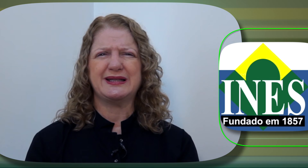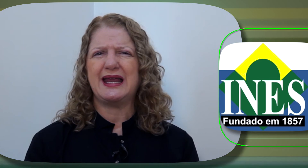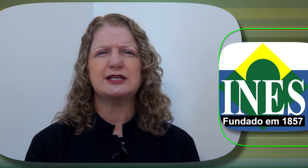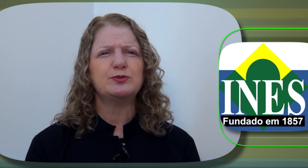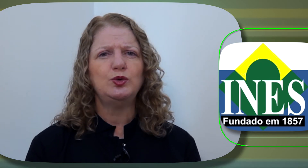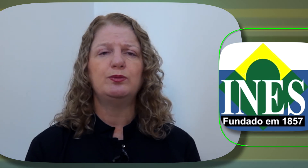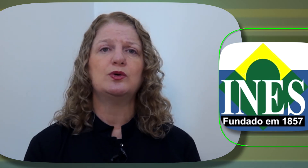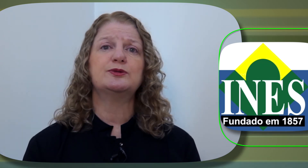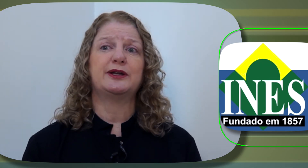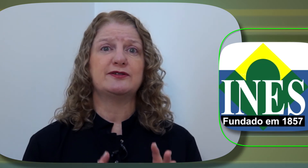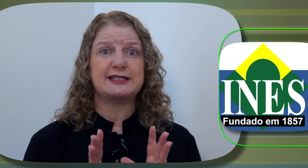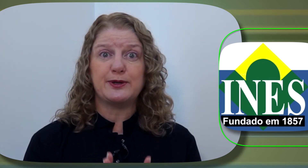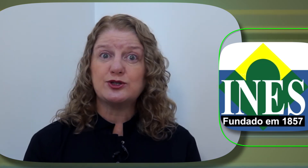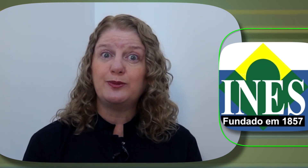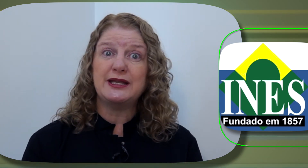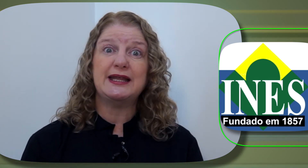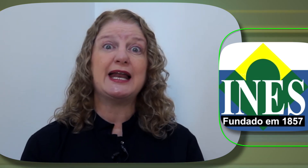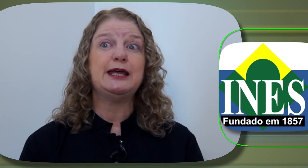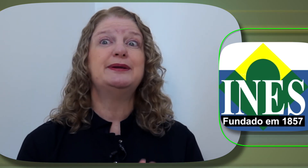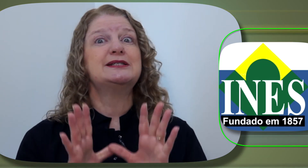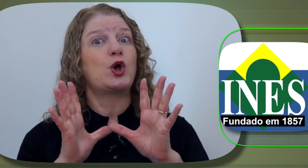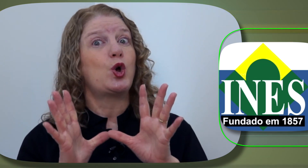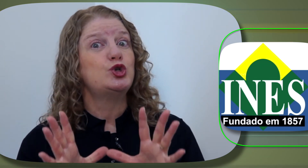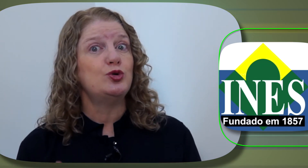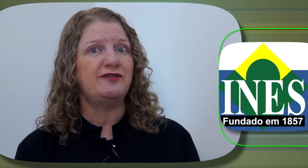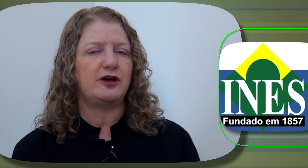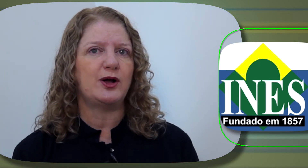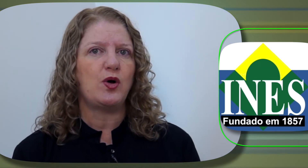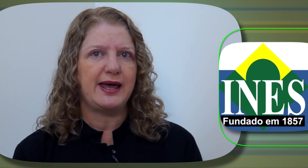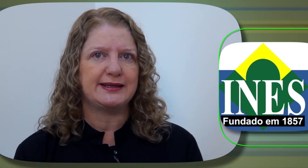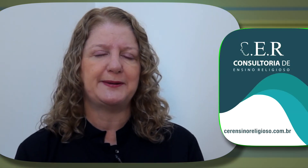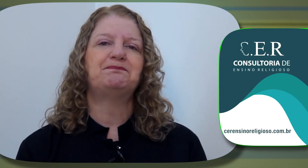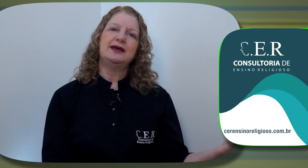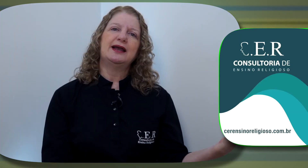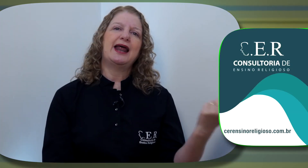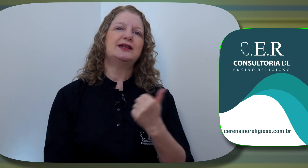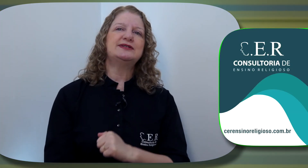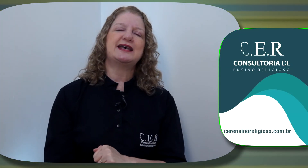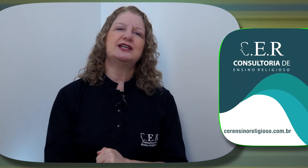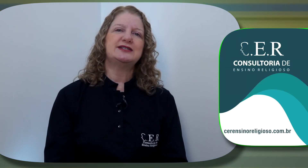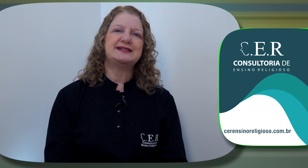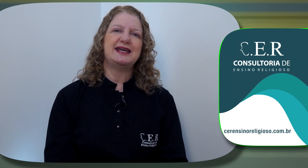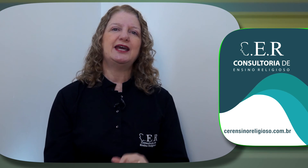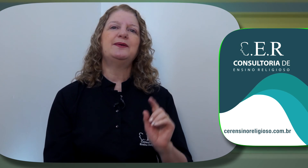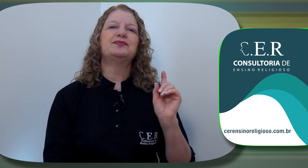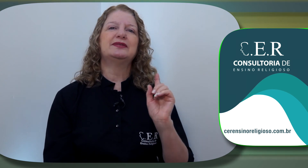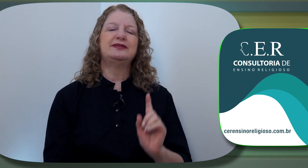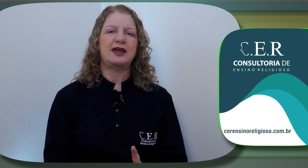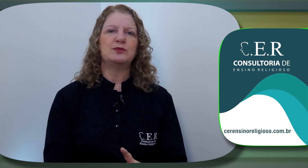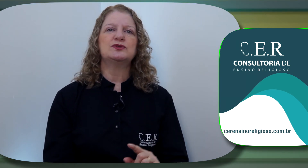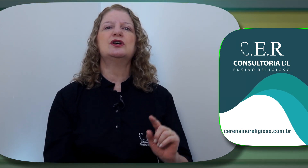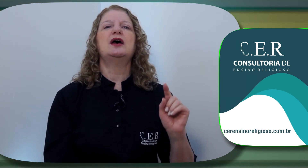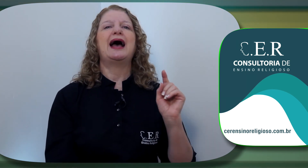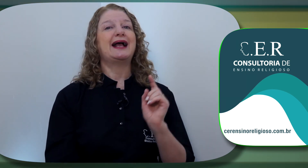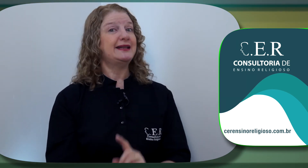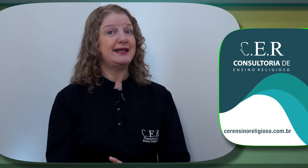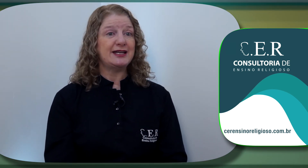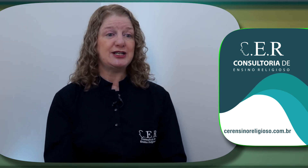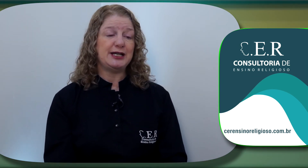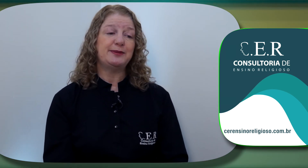materiais muito bons para que vocês possam aprender a Libras de uma forma correta. Lá no site Ser temos a carteirinha de Libras,